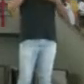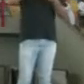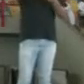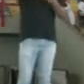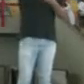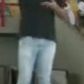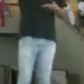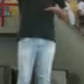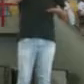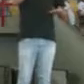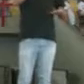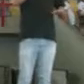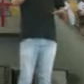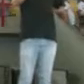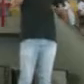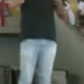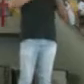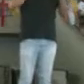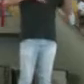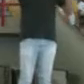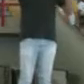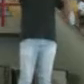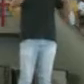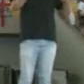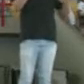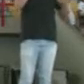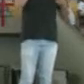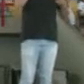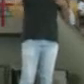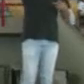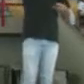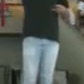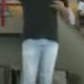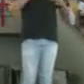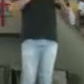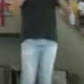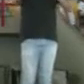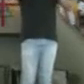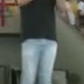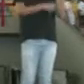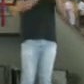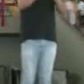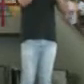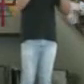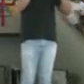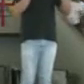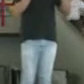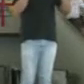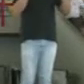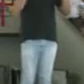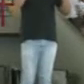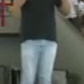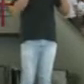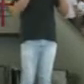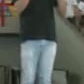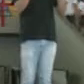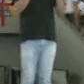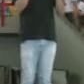o pedido de um ponto de vista. Evite entrar no seu texto, evite entrar na sua redação, simplesmente dizendo o